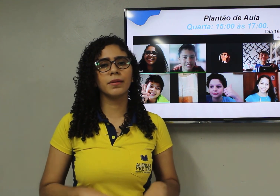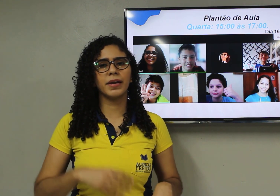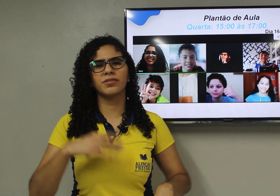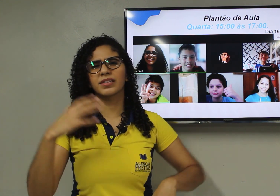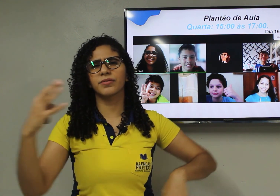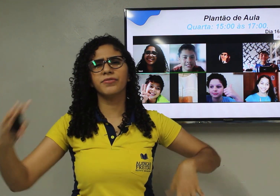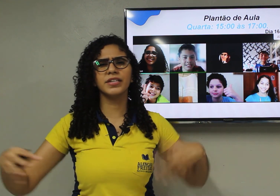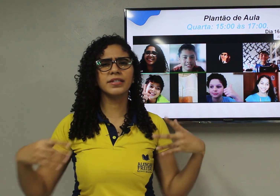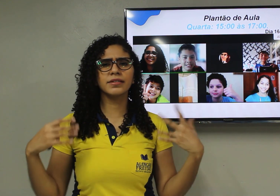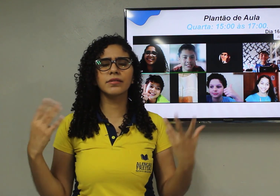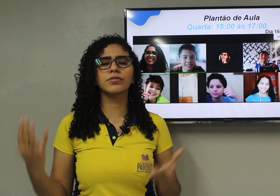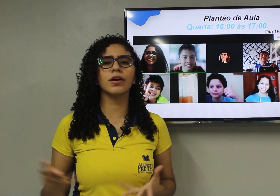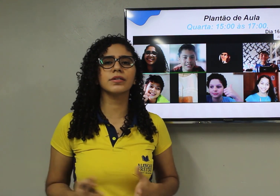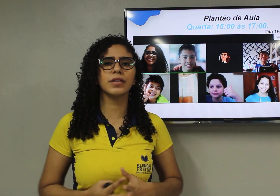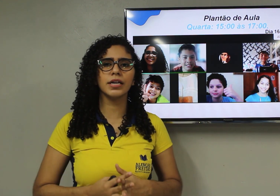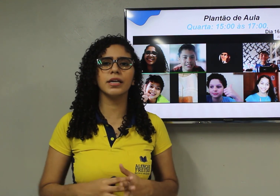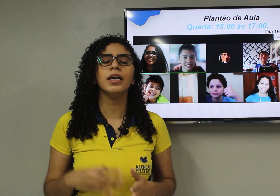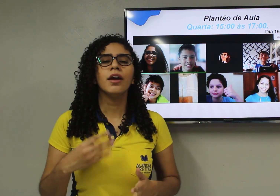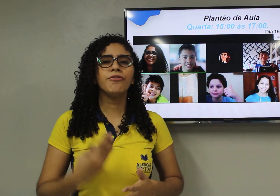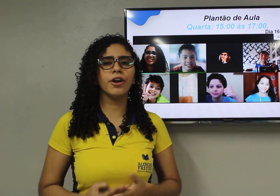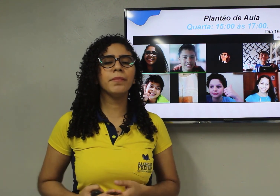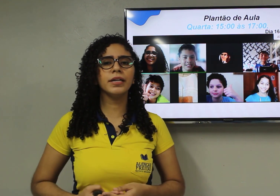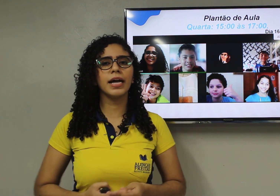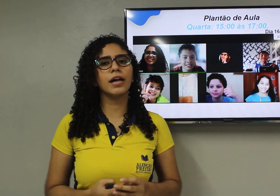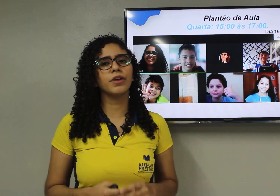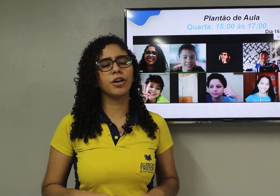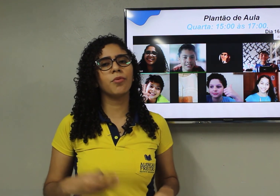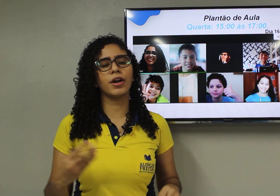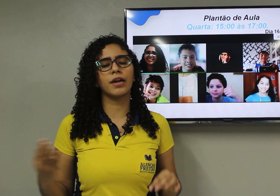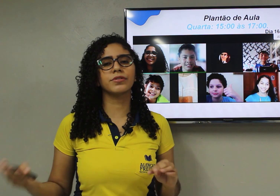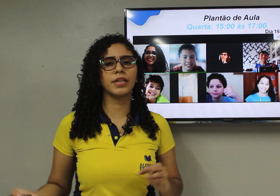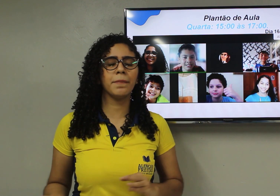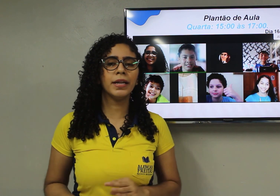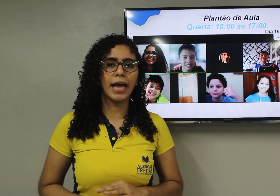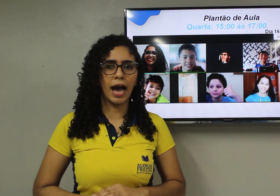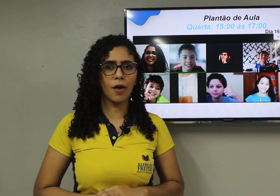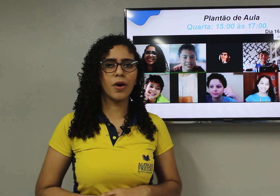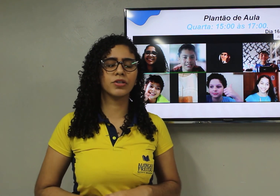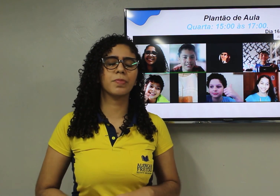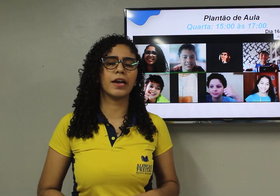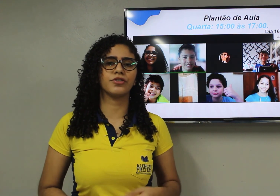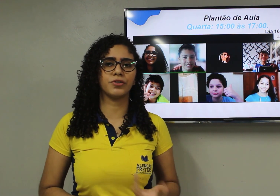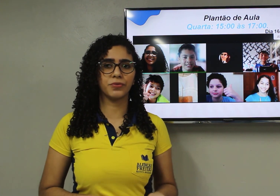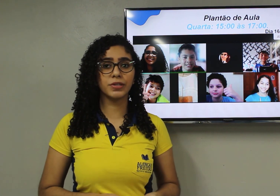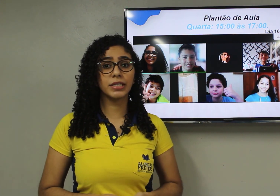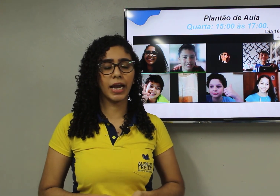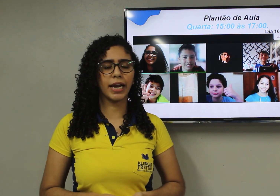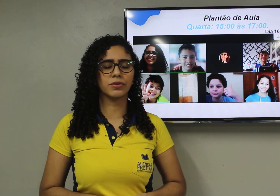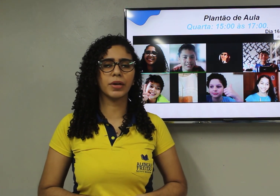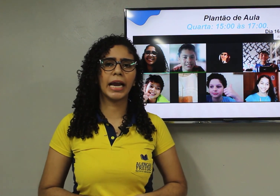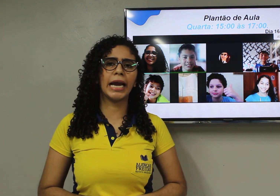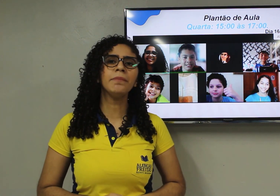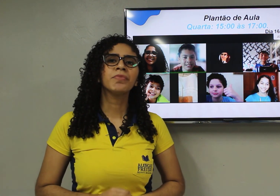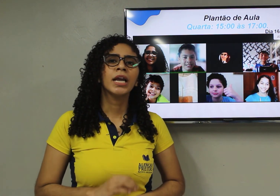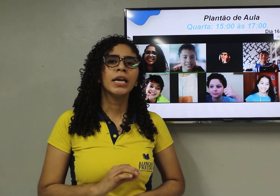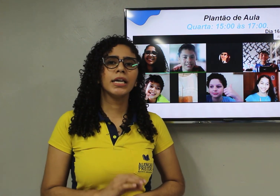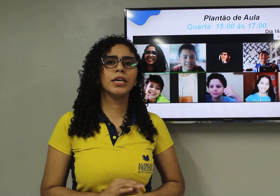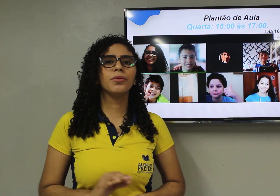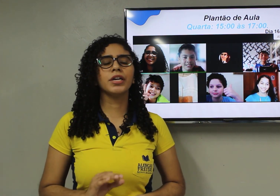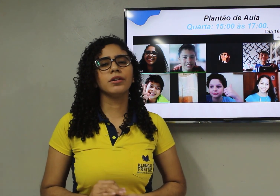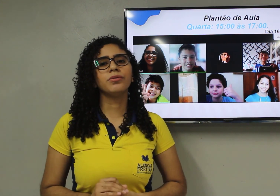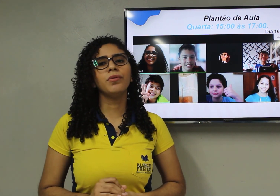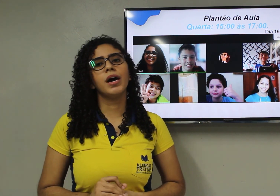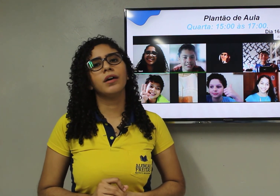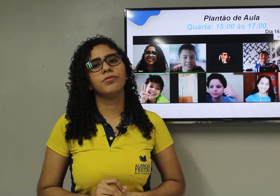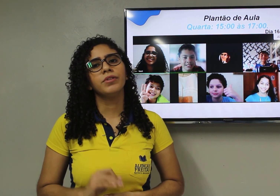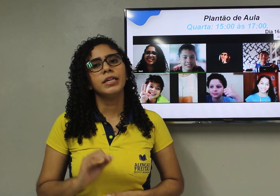vamos ter também educação física, essas coisas aí. Foi mandado aí um horário semanal aos pais de vocês, ok? E